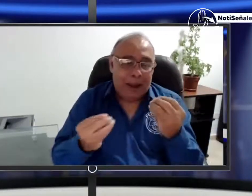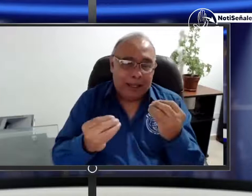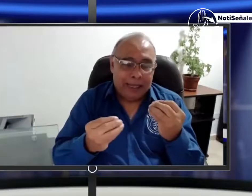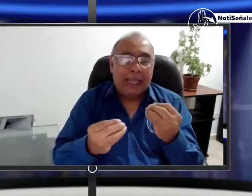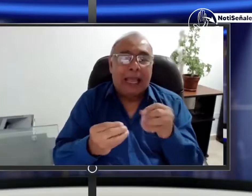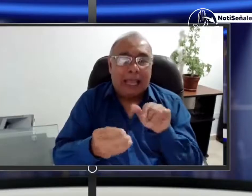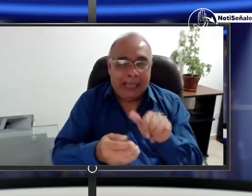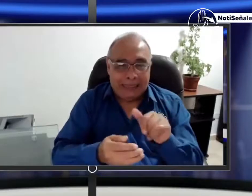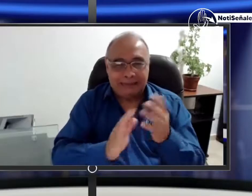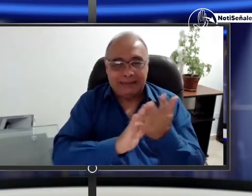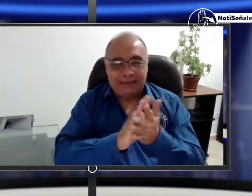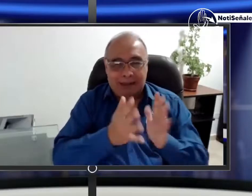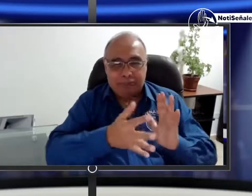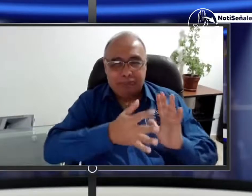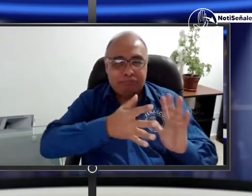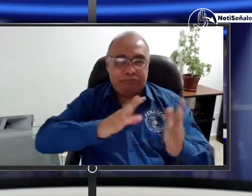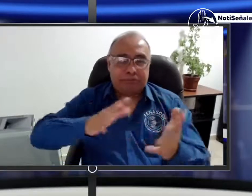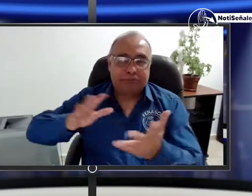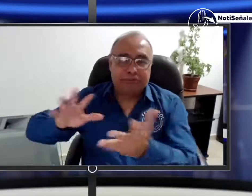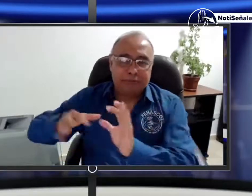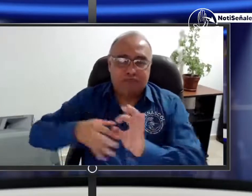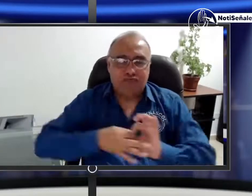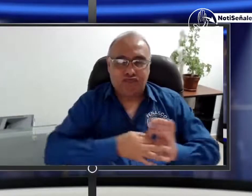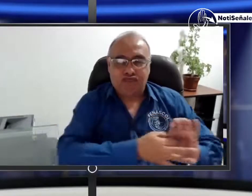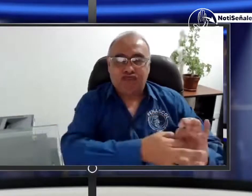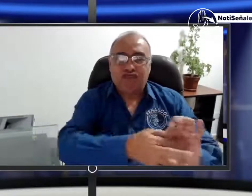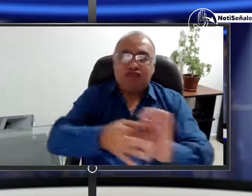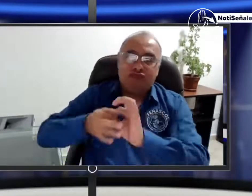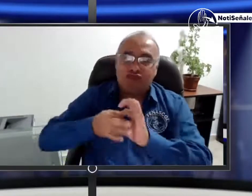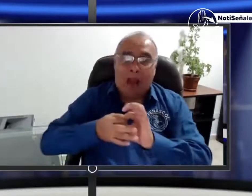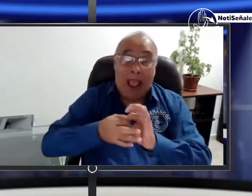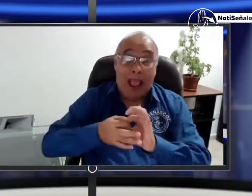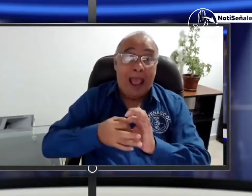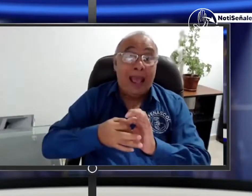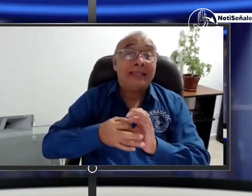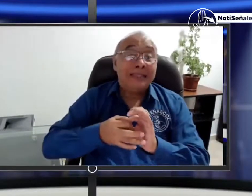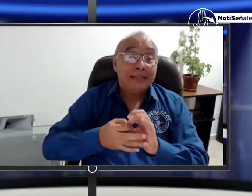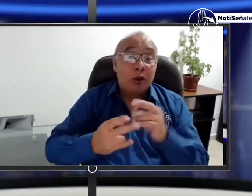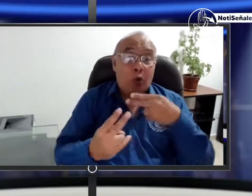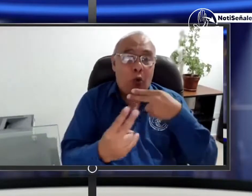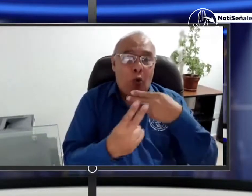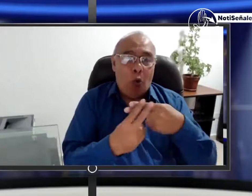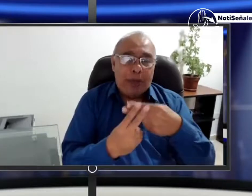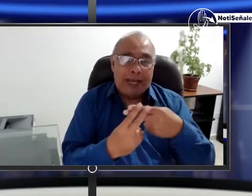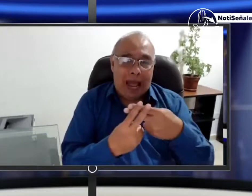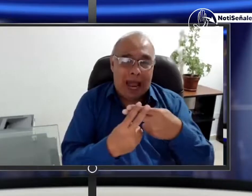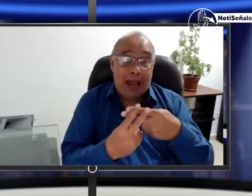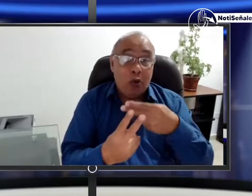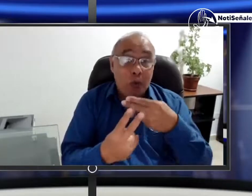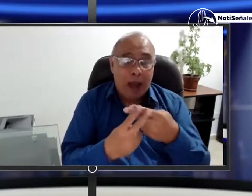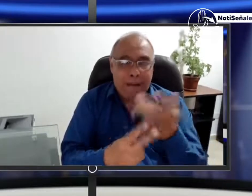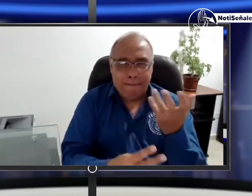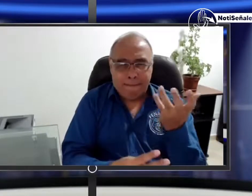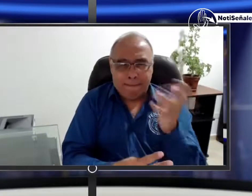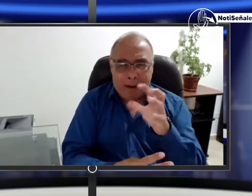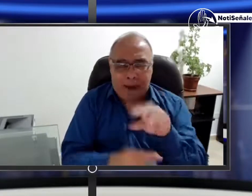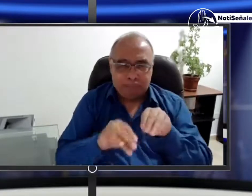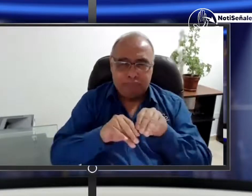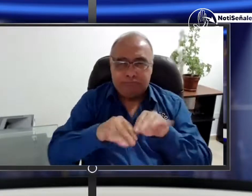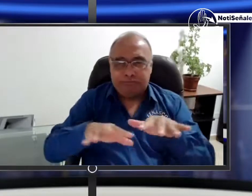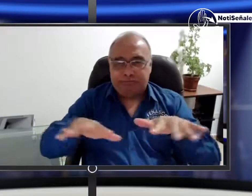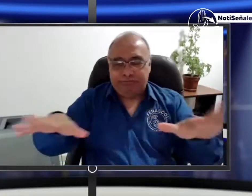estos espacios políticos incentivamos a esos actores para que se sumen a este reto de la lengua de señas nos une